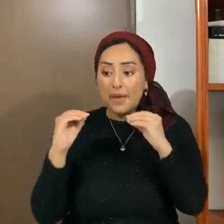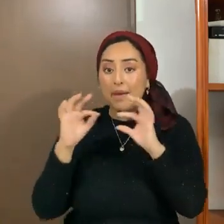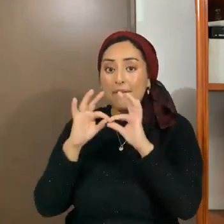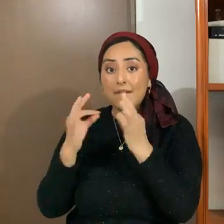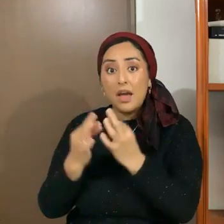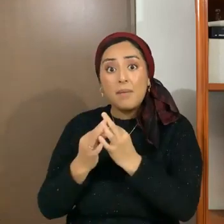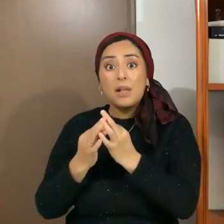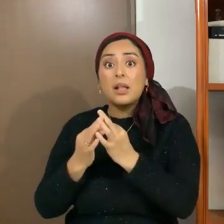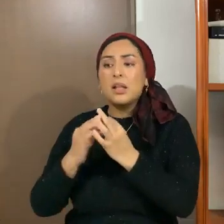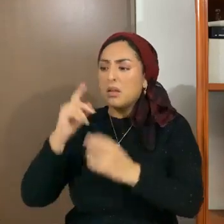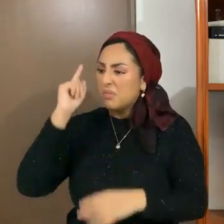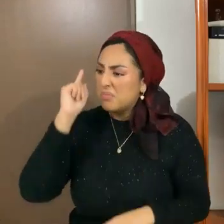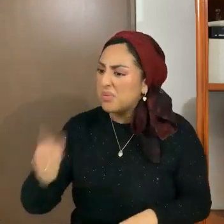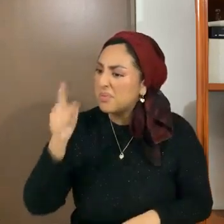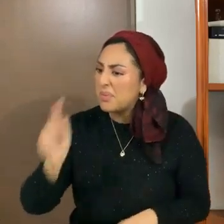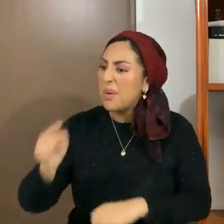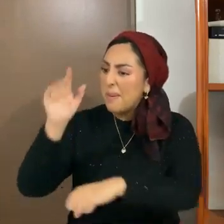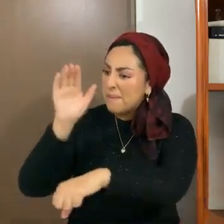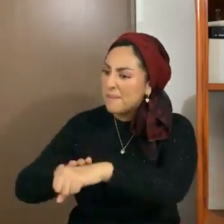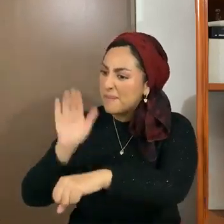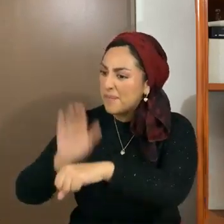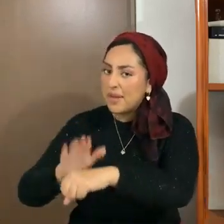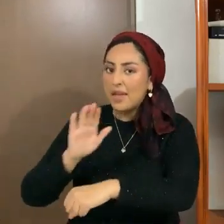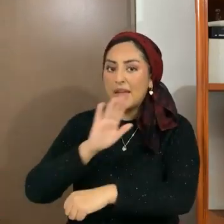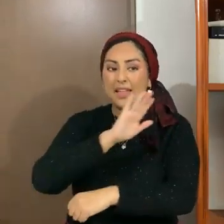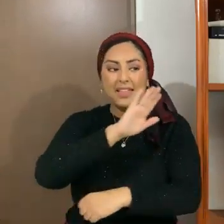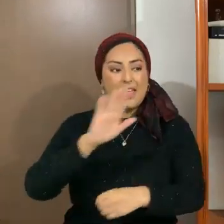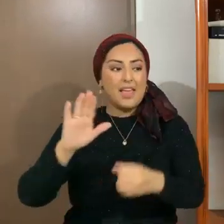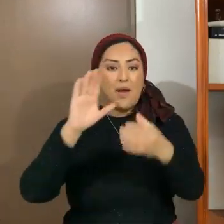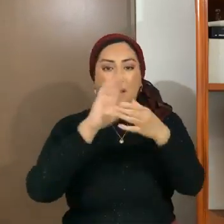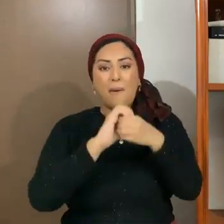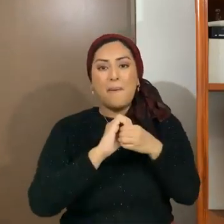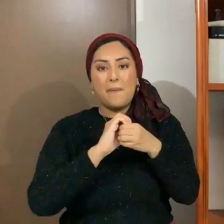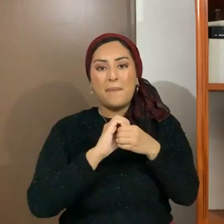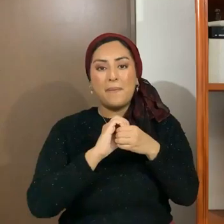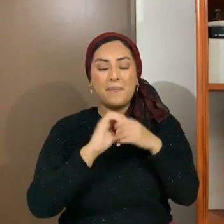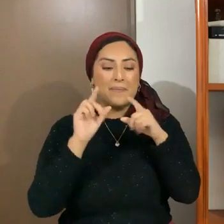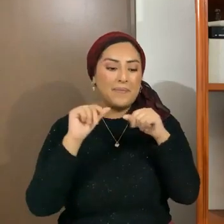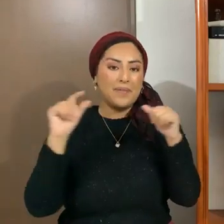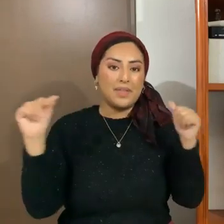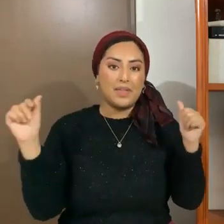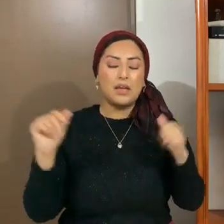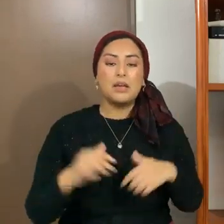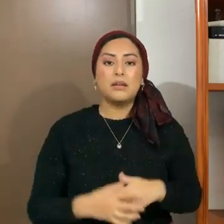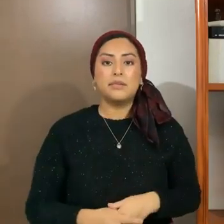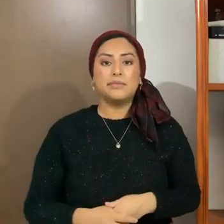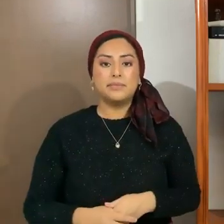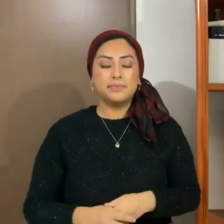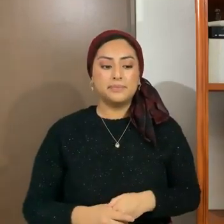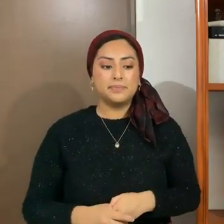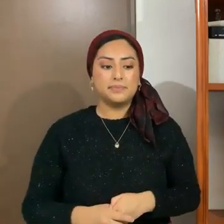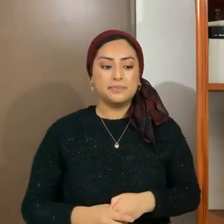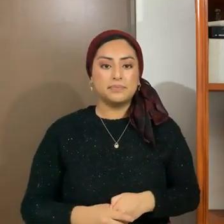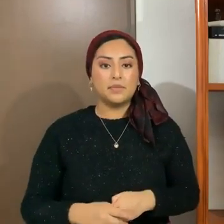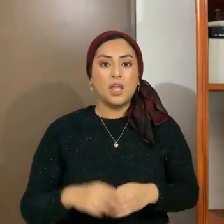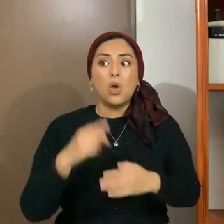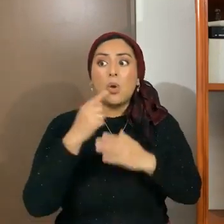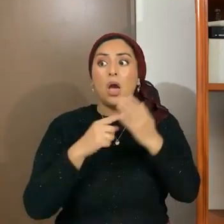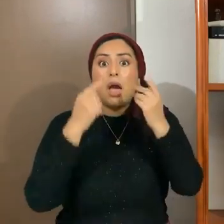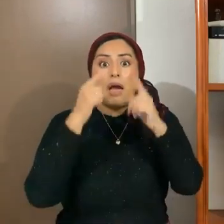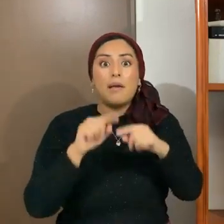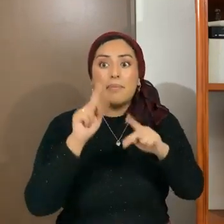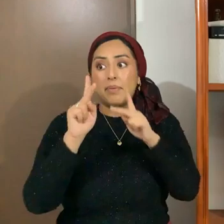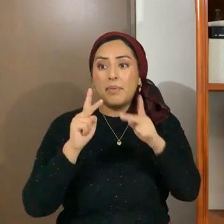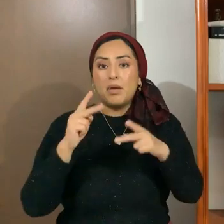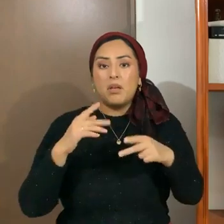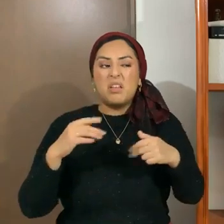a bibliazos, con sus propios complejos de inferioridad, superioridad, etc. Y entonces, ¿qué pasa? Las